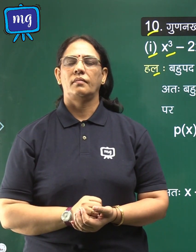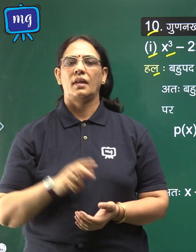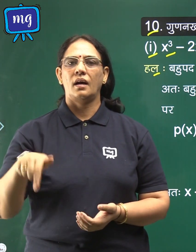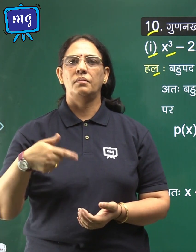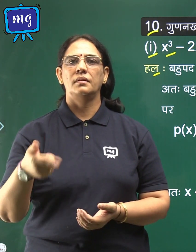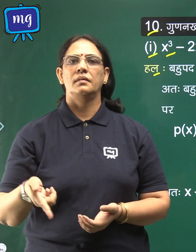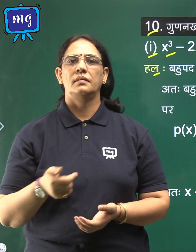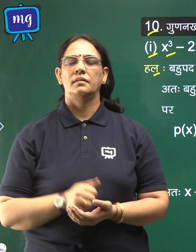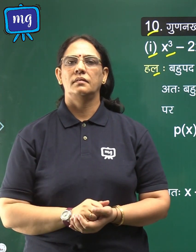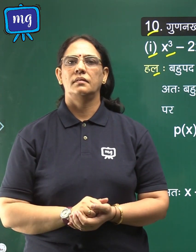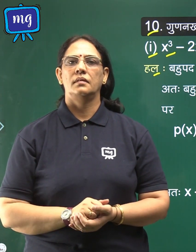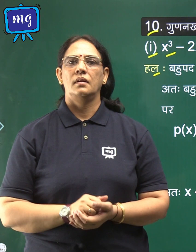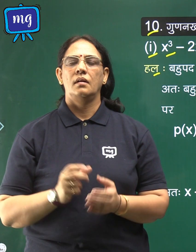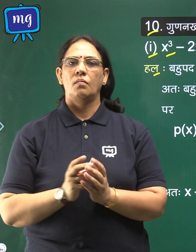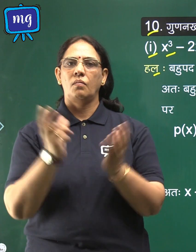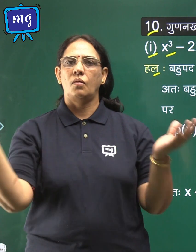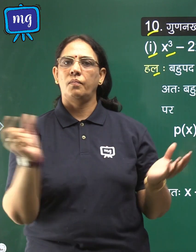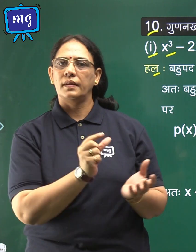अब बहुपद